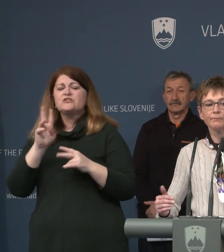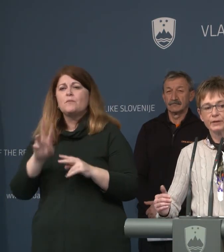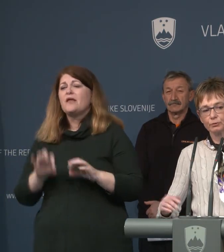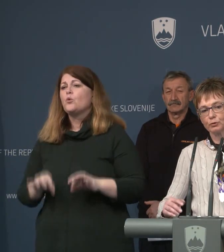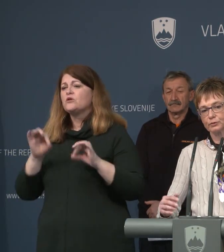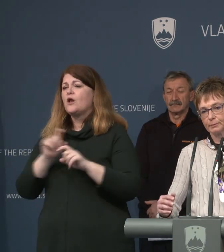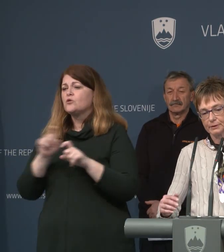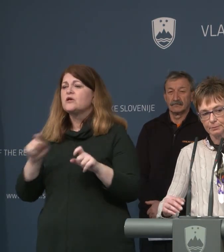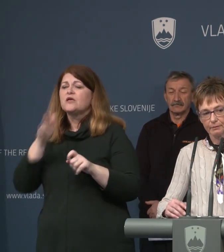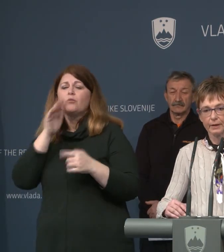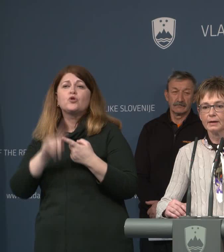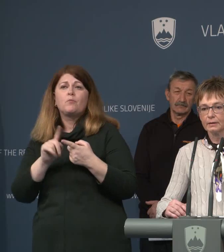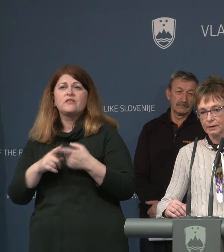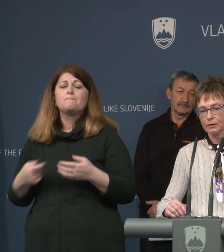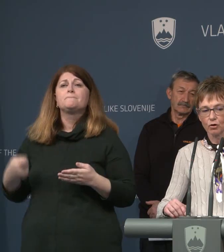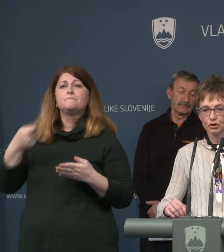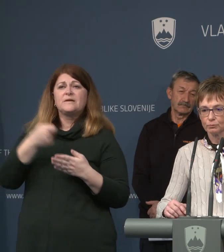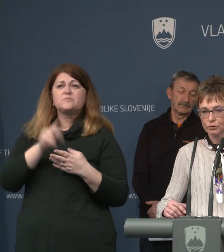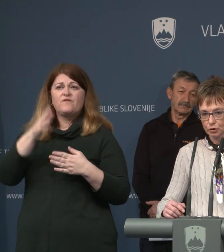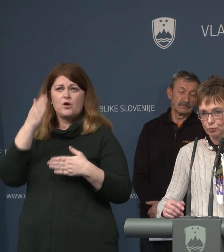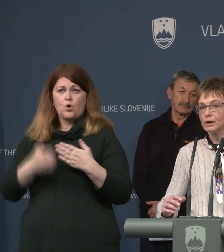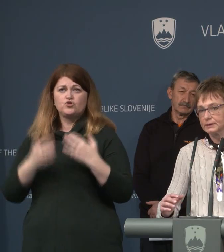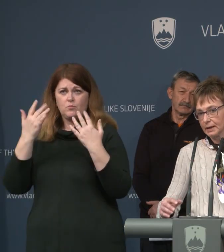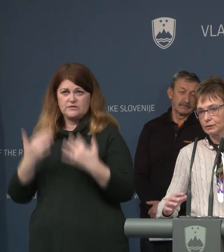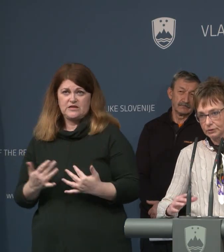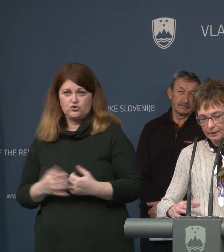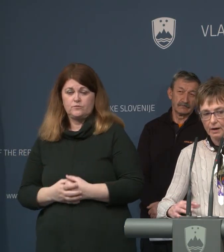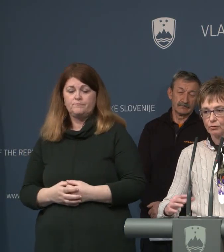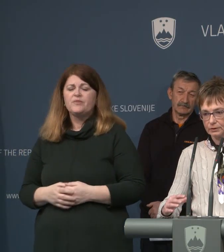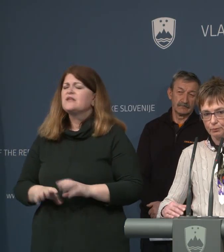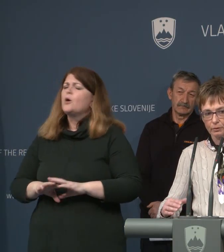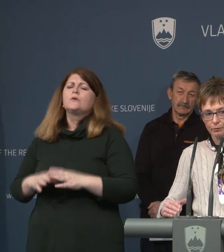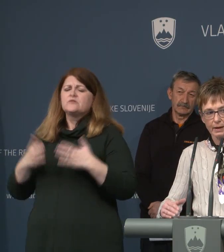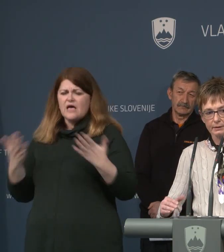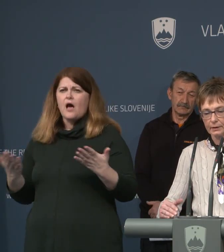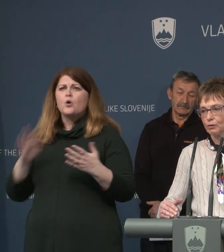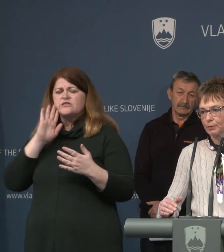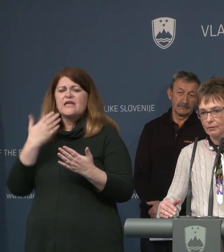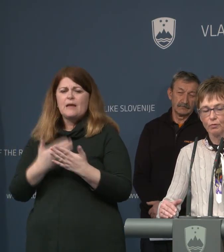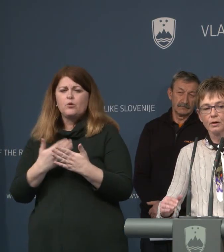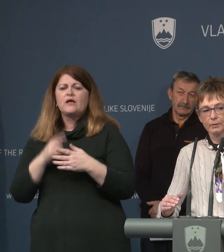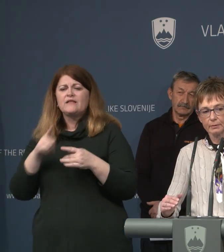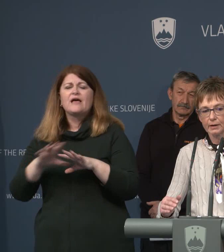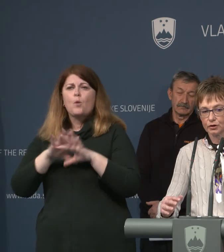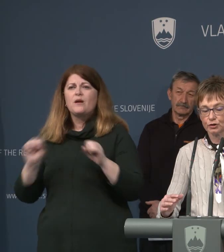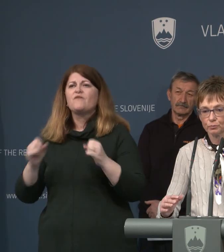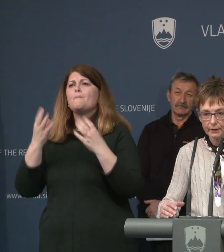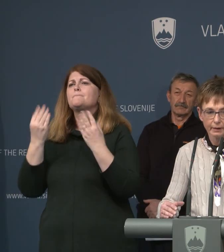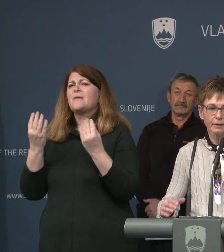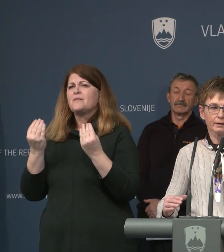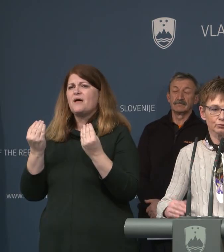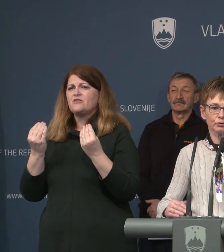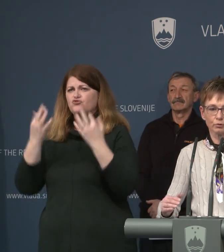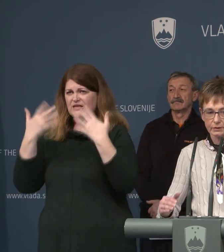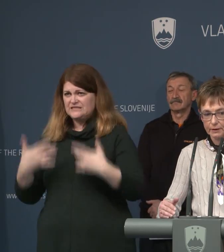vzroka, ki bodo potem prispevale k končnemu izračunu. Skratka, vsekakor se bo na podlagi tega upravil matematični